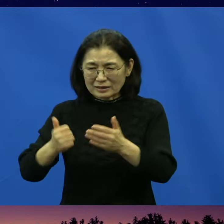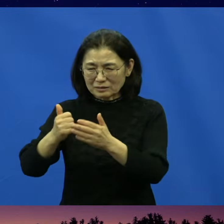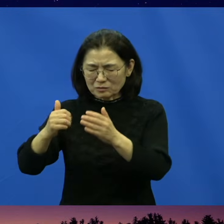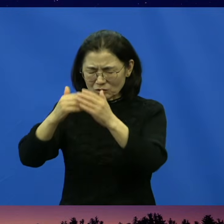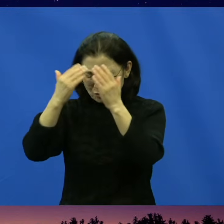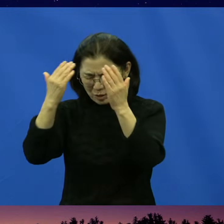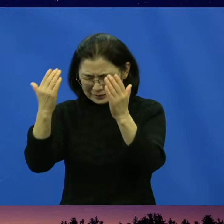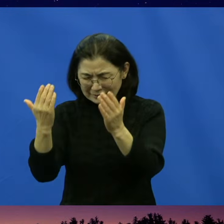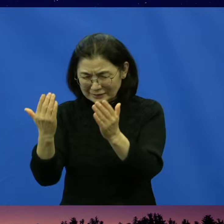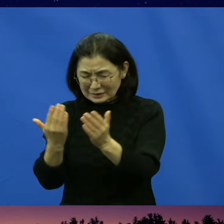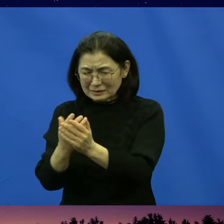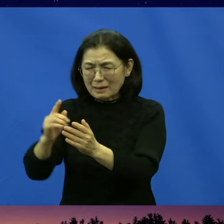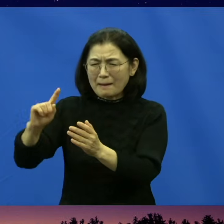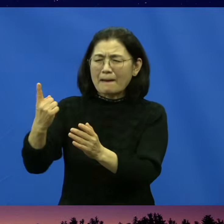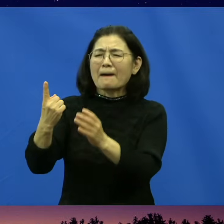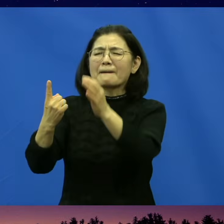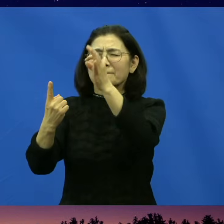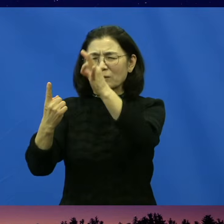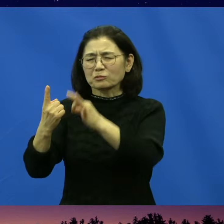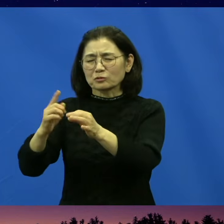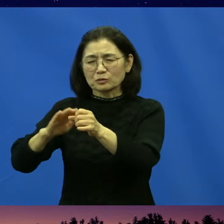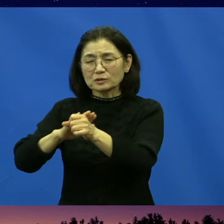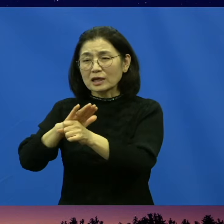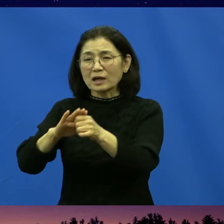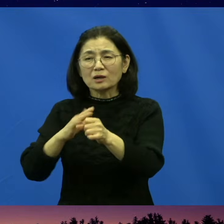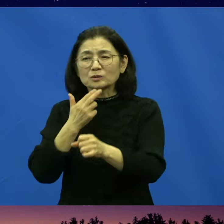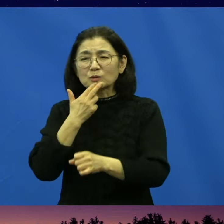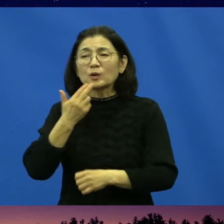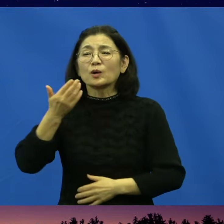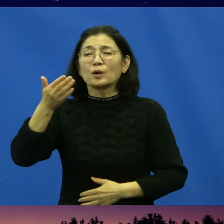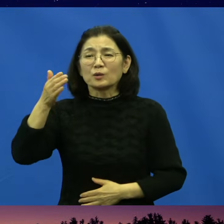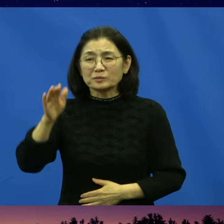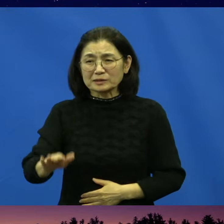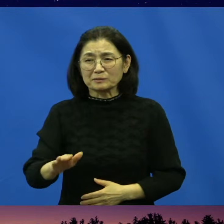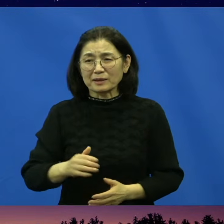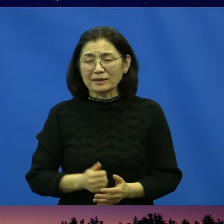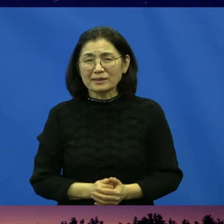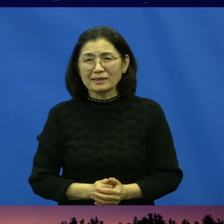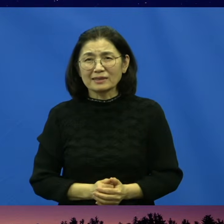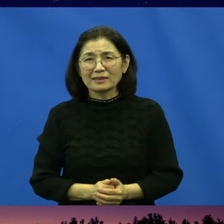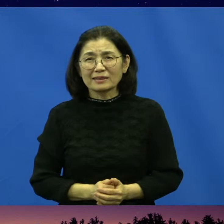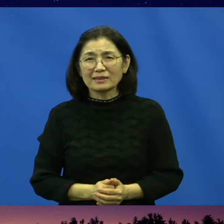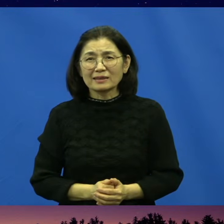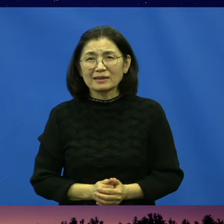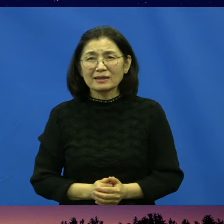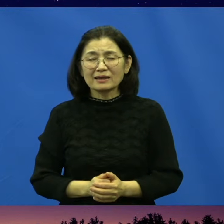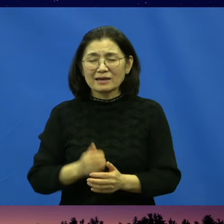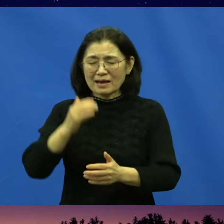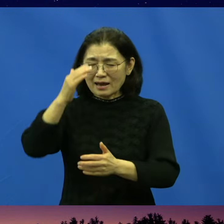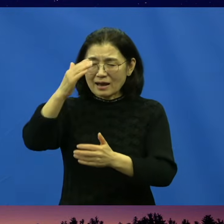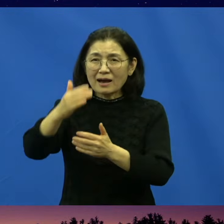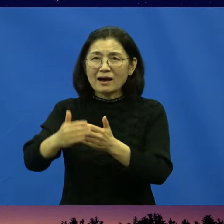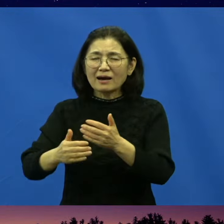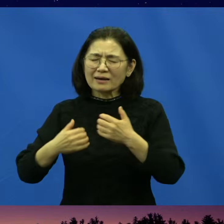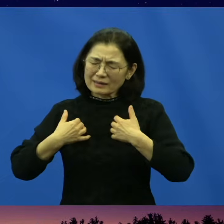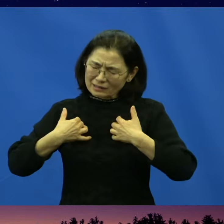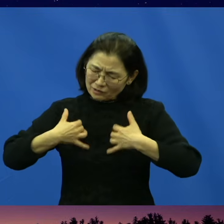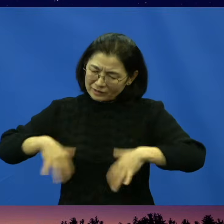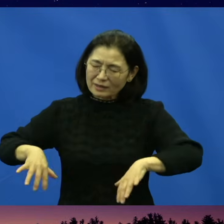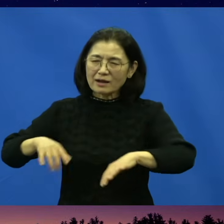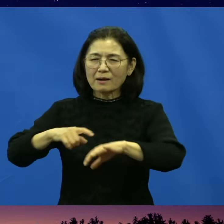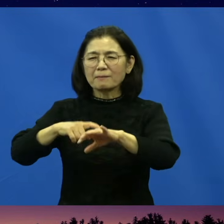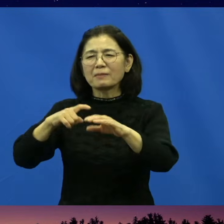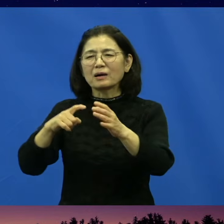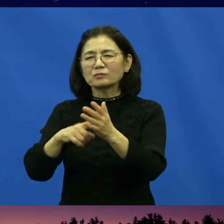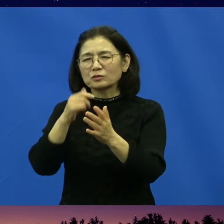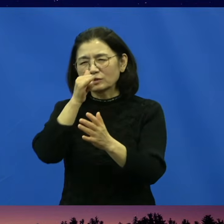수 없고 사랑하고 싶은 마음이 있지만, 그러나 또 반면에 그분께 다가갈 수 없는 연약한 마음도 있다는 것을